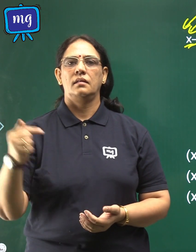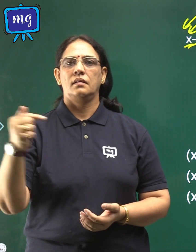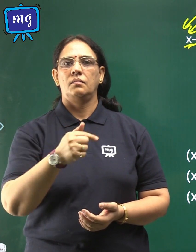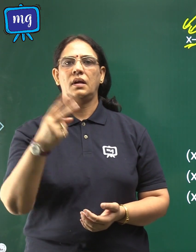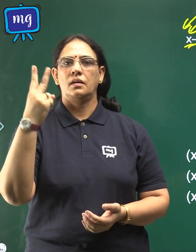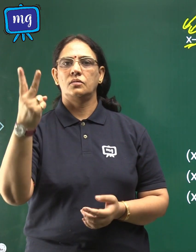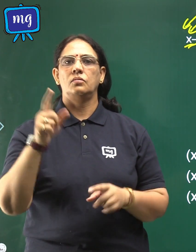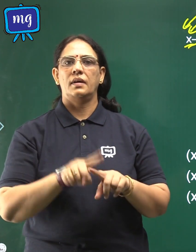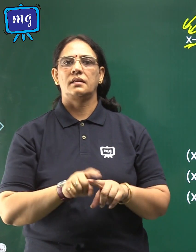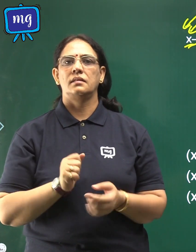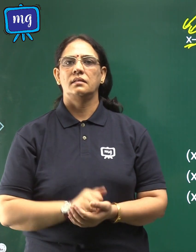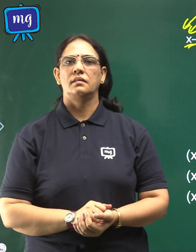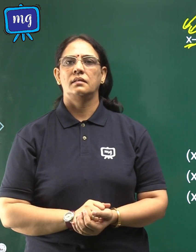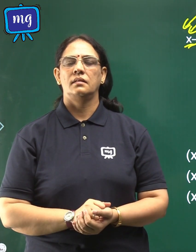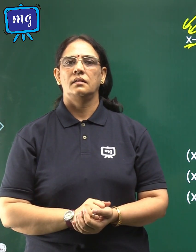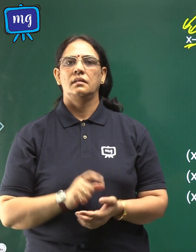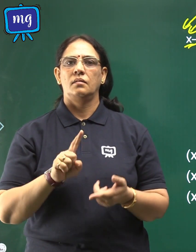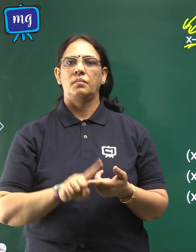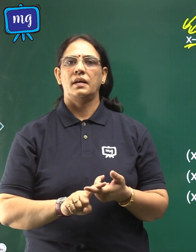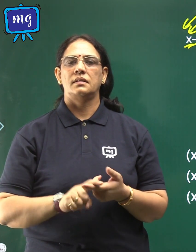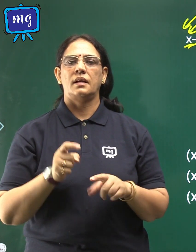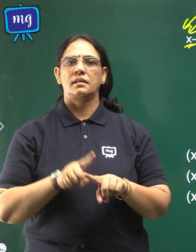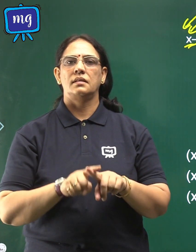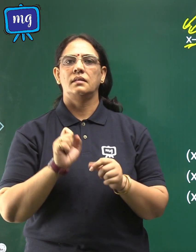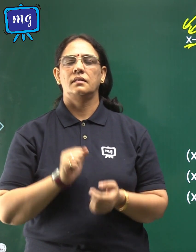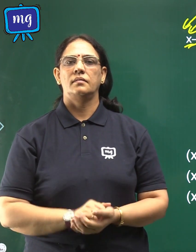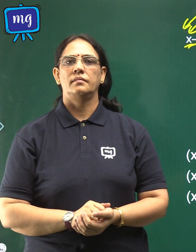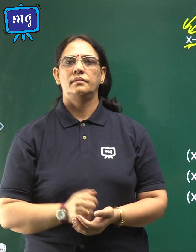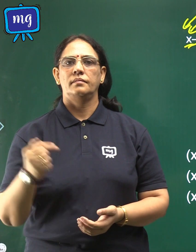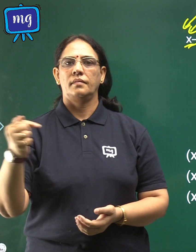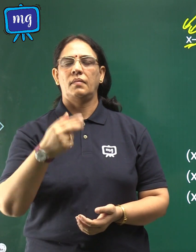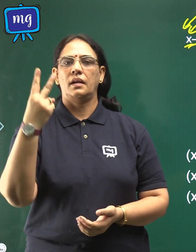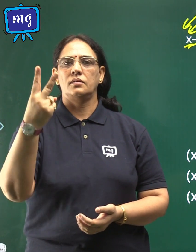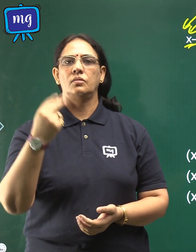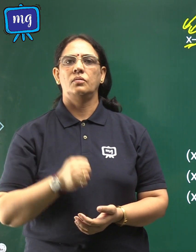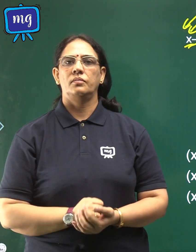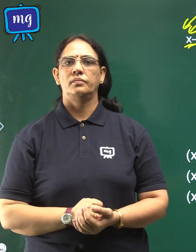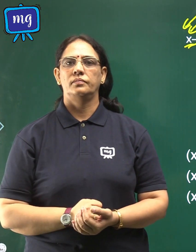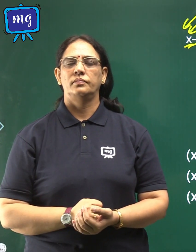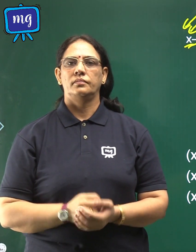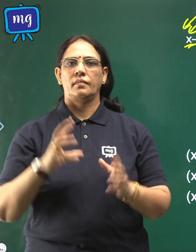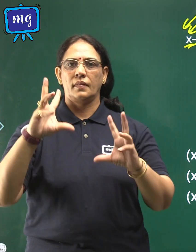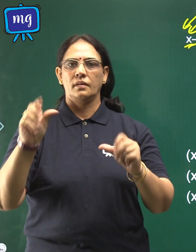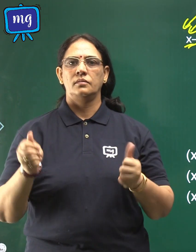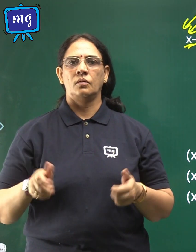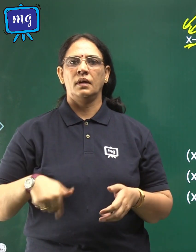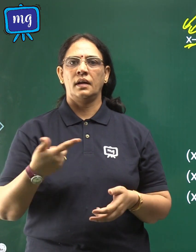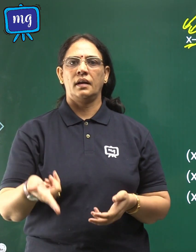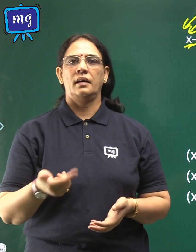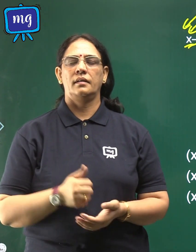माइनस टू एक्स प्लस एक्स माइनस टू, सॉल्व करेंगे,